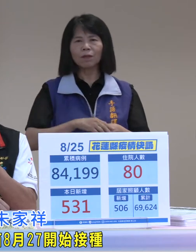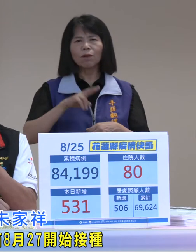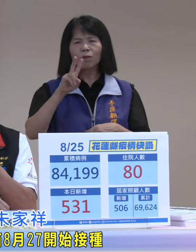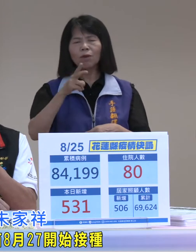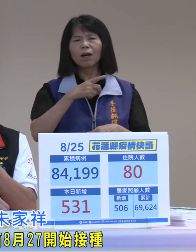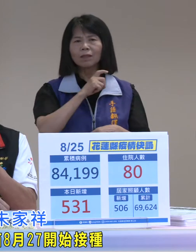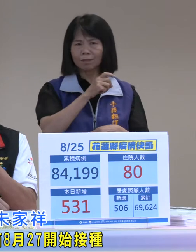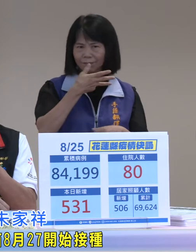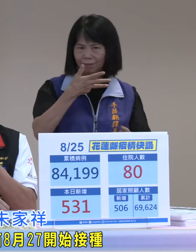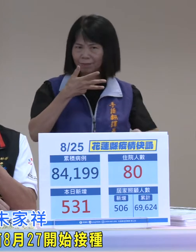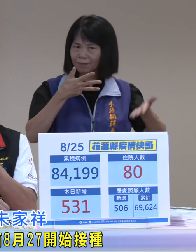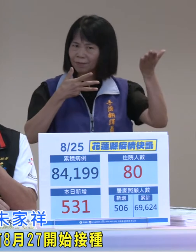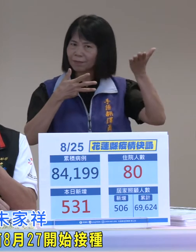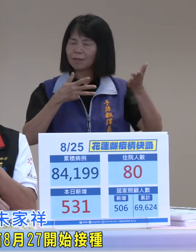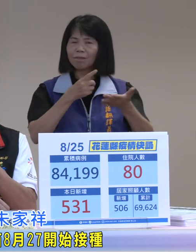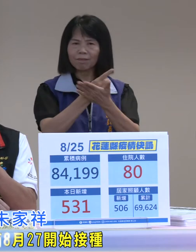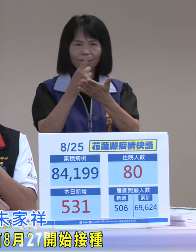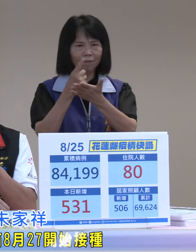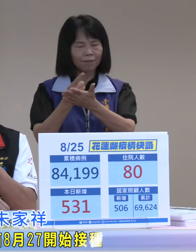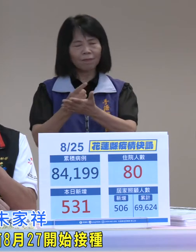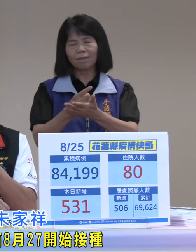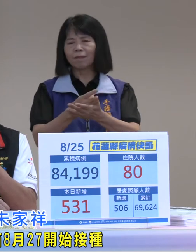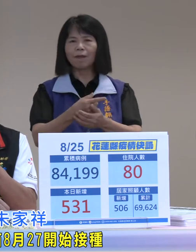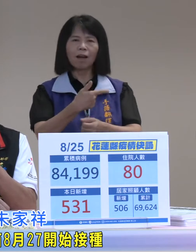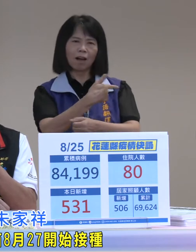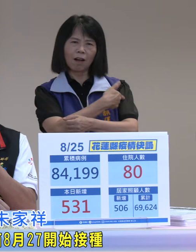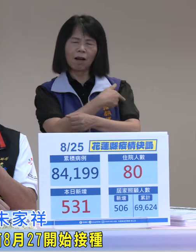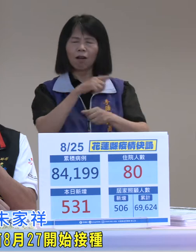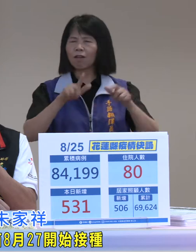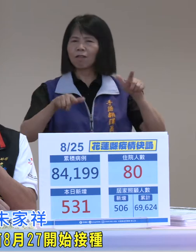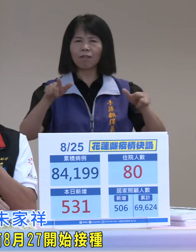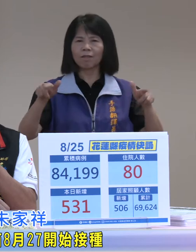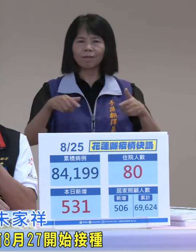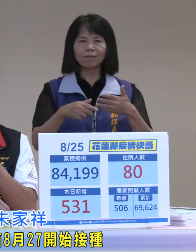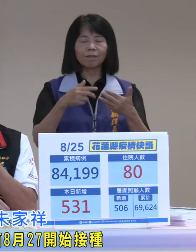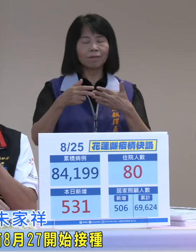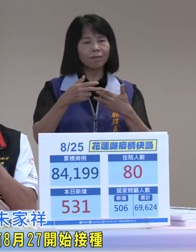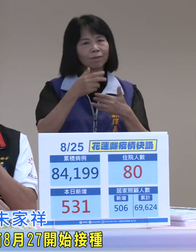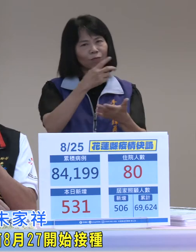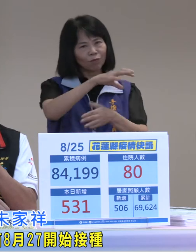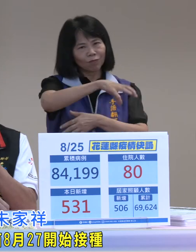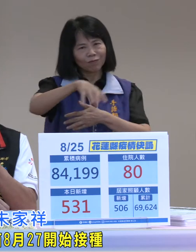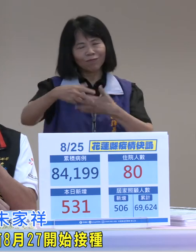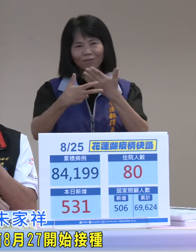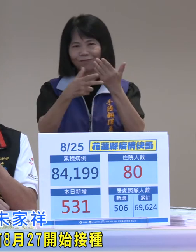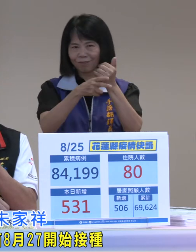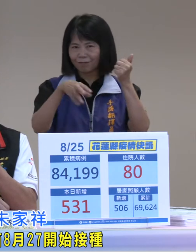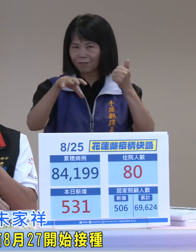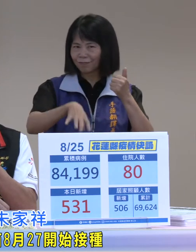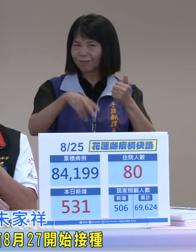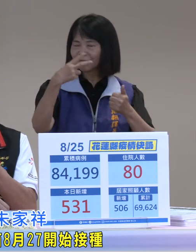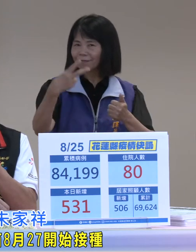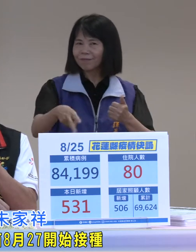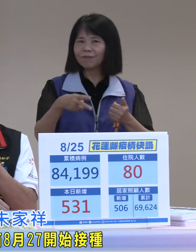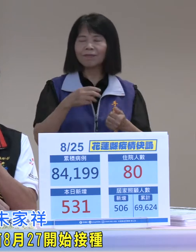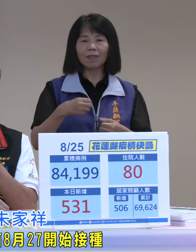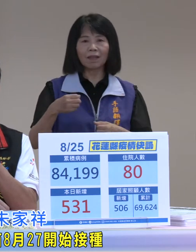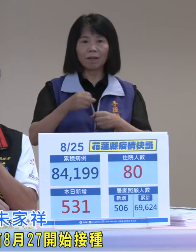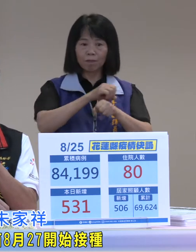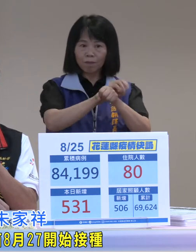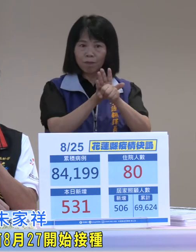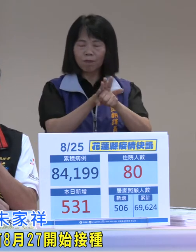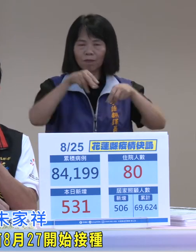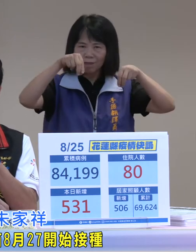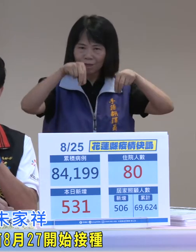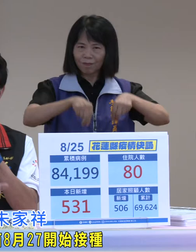是18岁以上的各种疫苗，都可以在13乡镇的卫生所以及我们所有的新冠合约